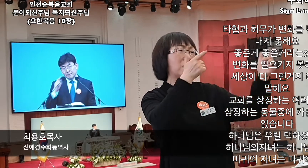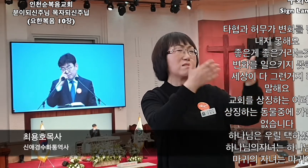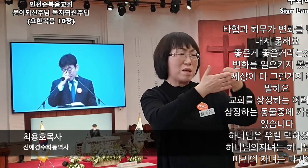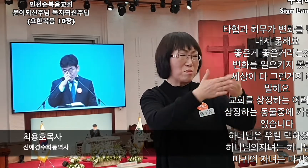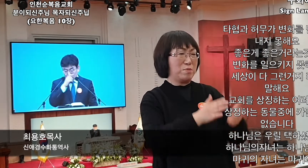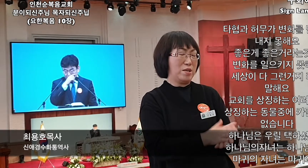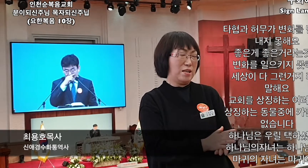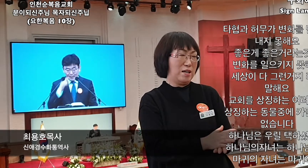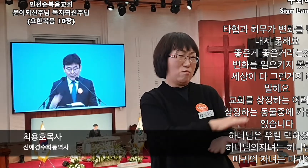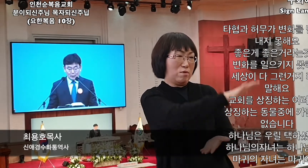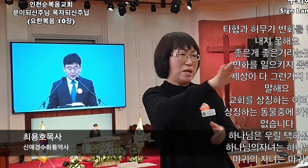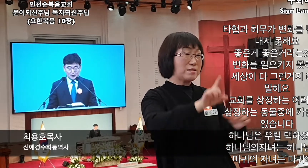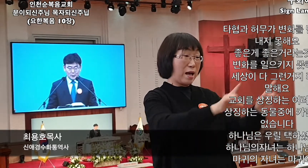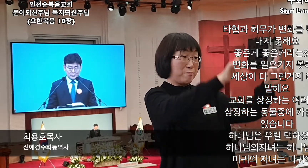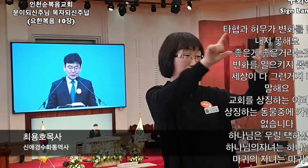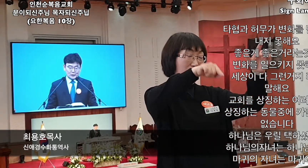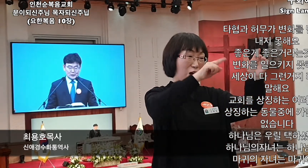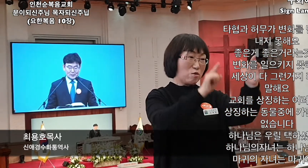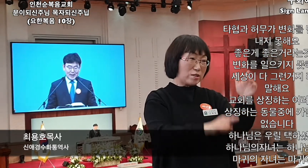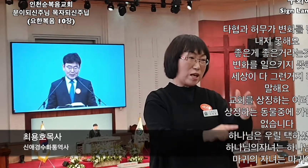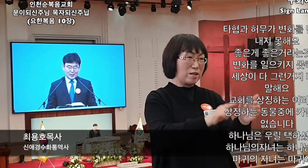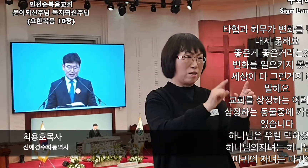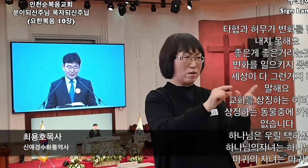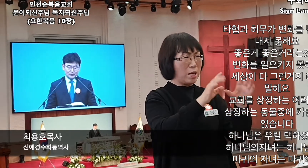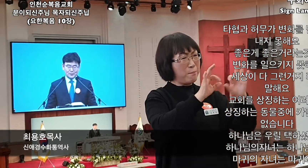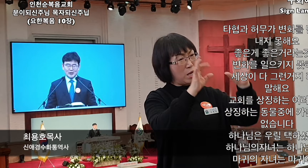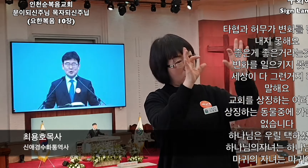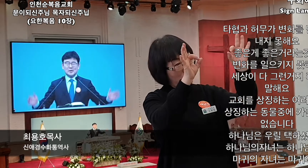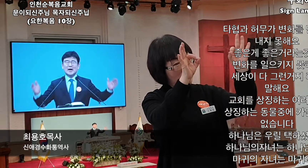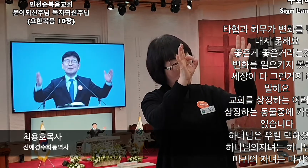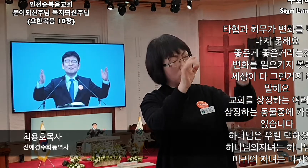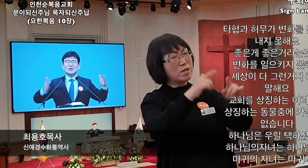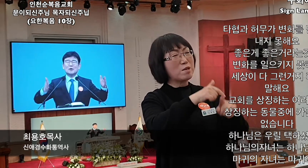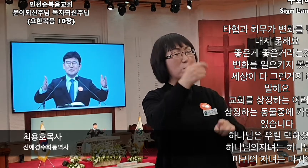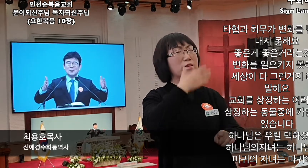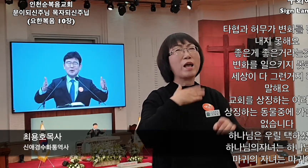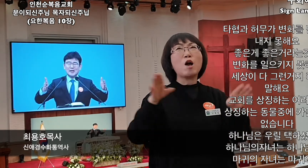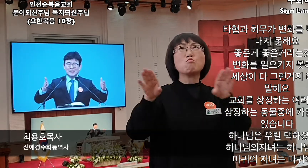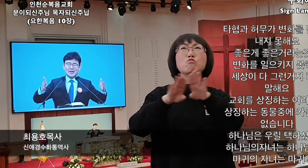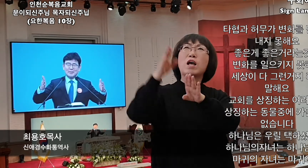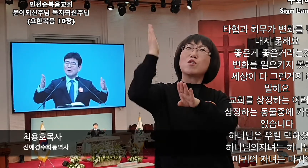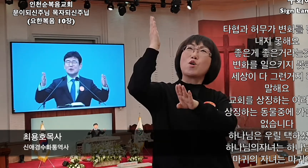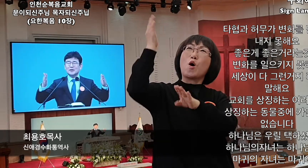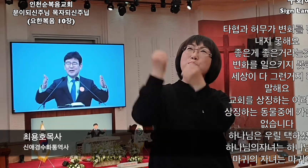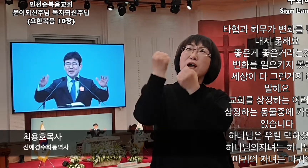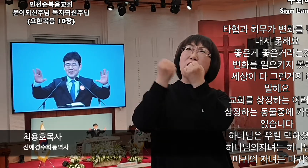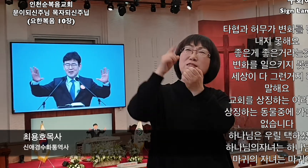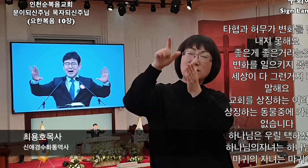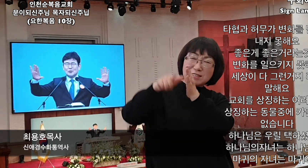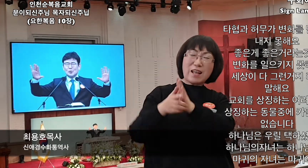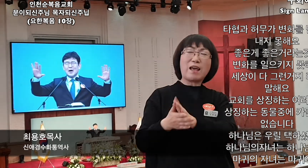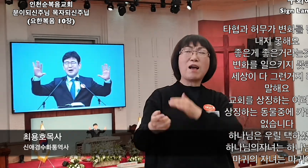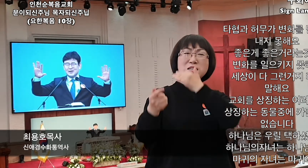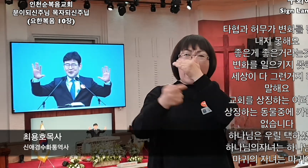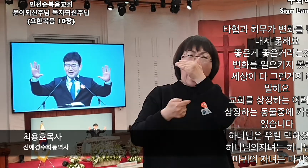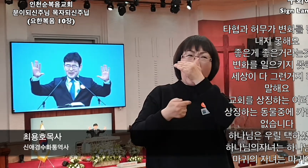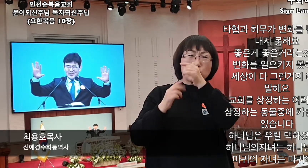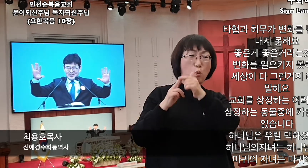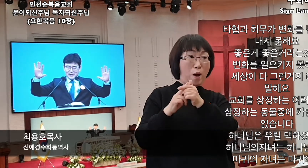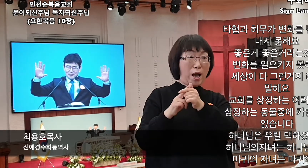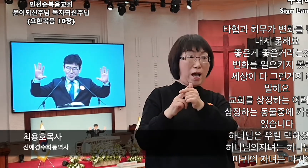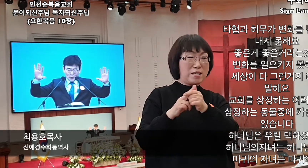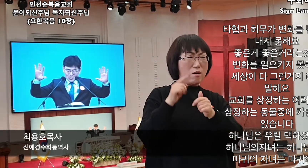않습니다. 우리의 삶 가운데도 그런 것들을 많이 봐요. 예수님이 내가 문이라고 설명하실 때 바로 그때 강도와